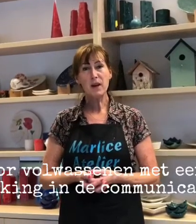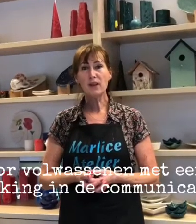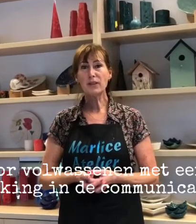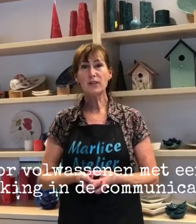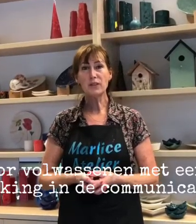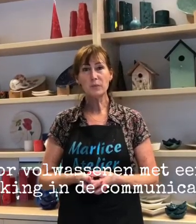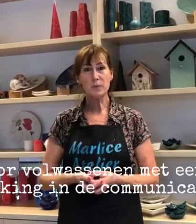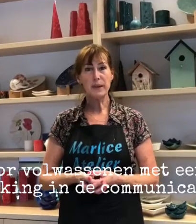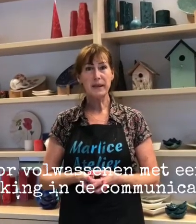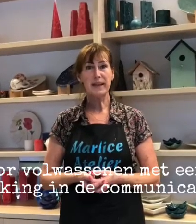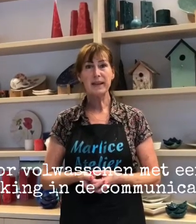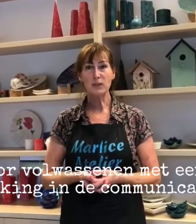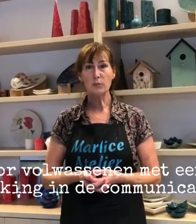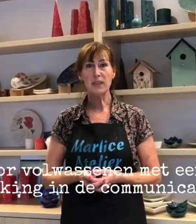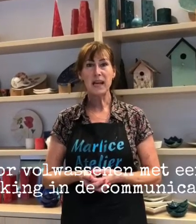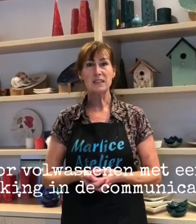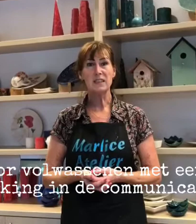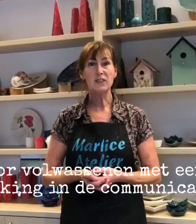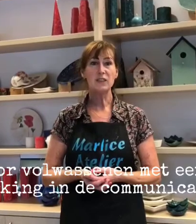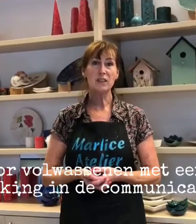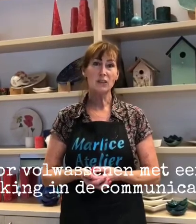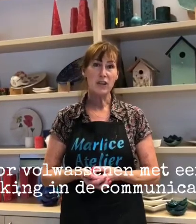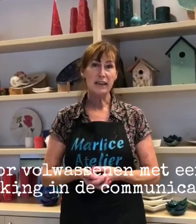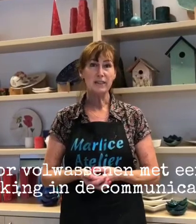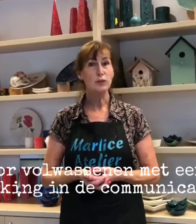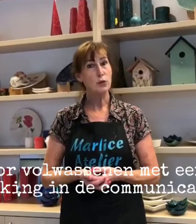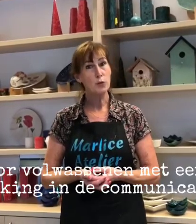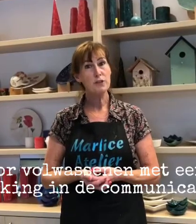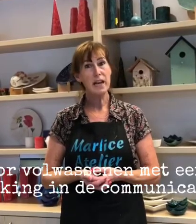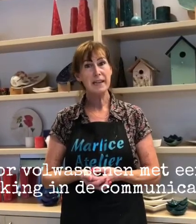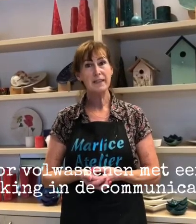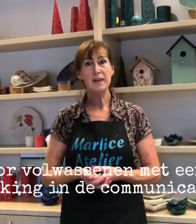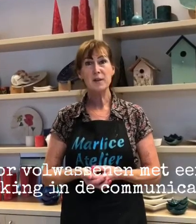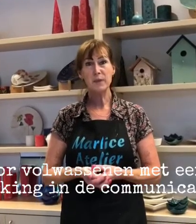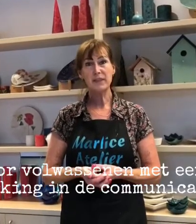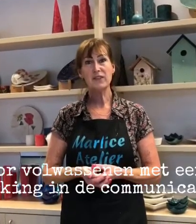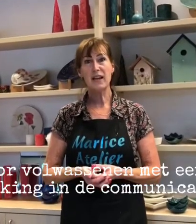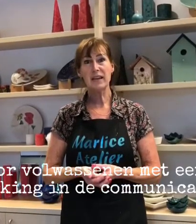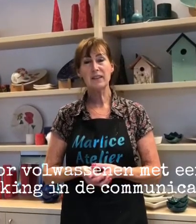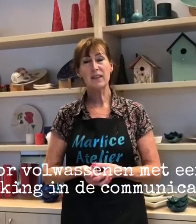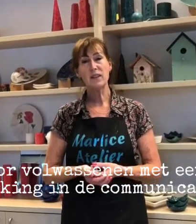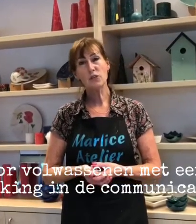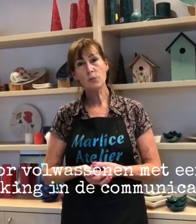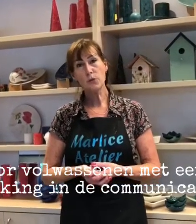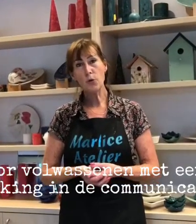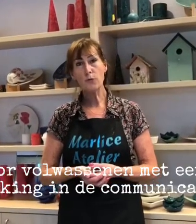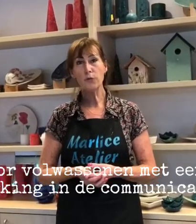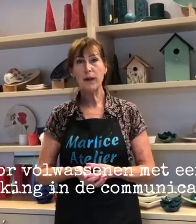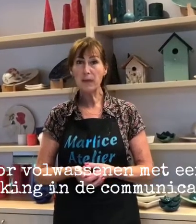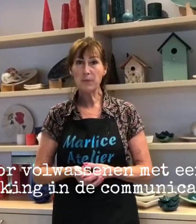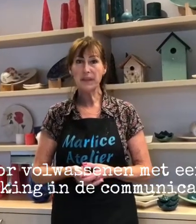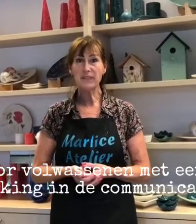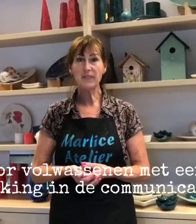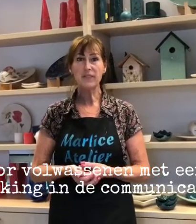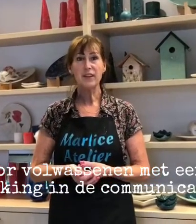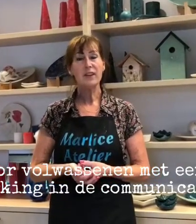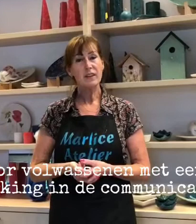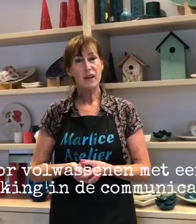allen een beperking in de communicatie. Dit kan zijn door doof zijn, blind zijn, soms doof en blind,